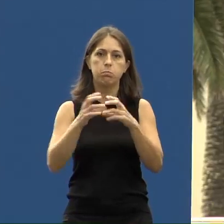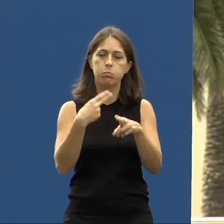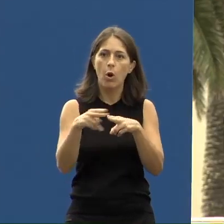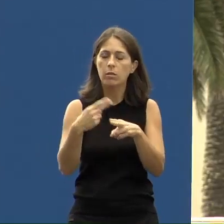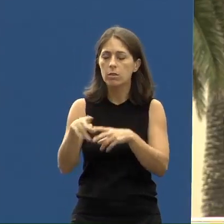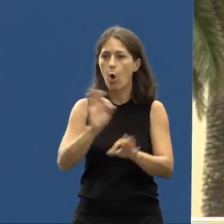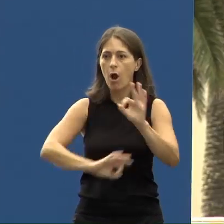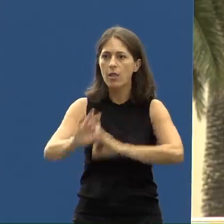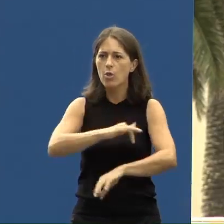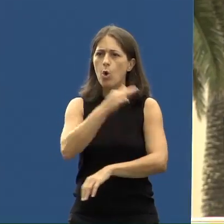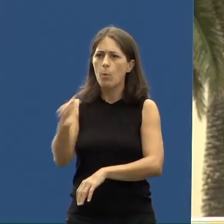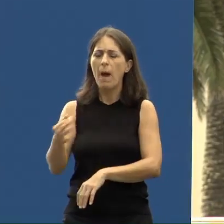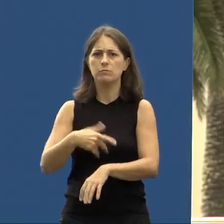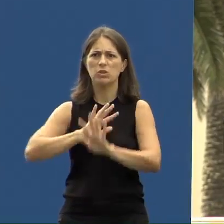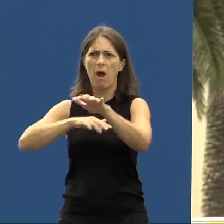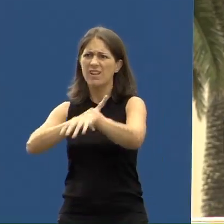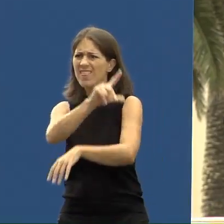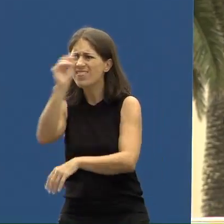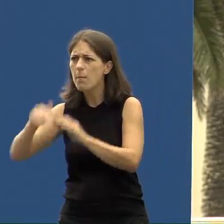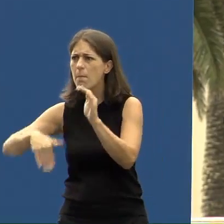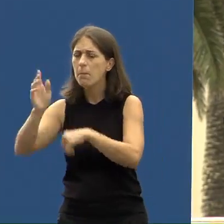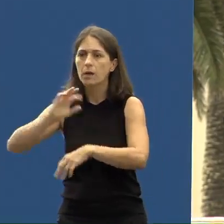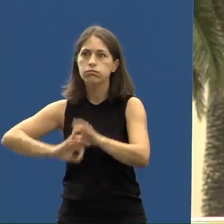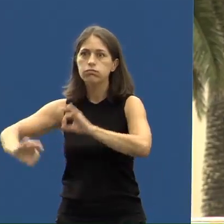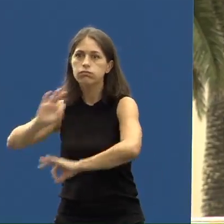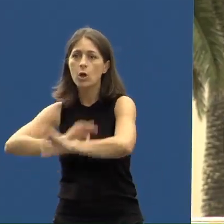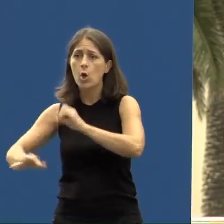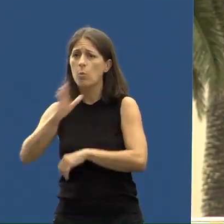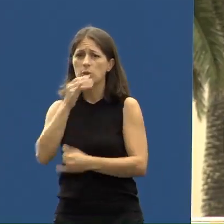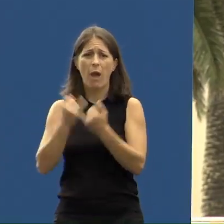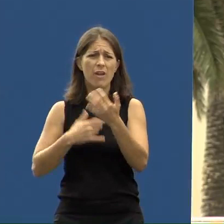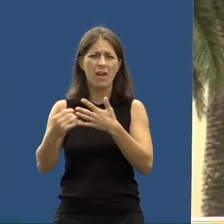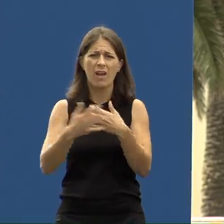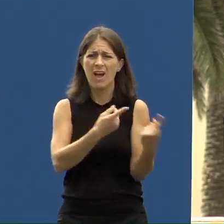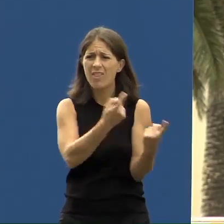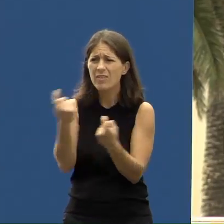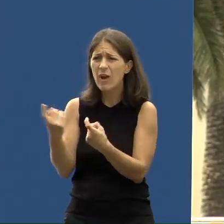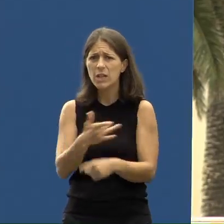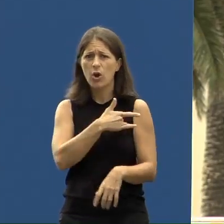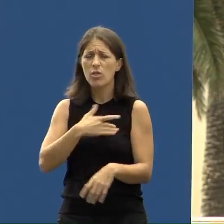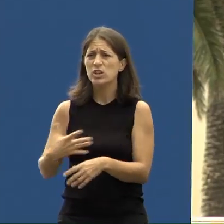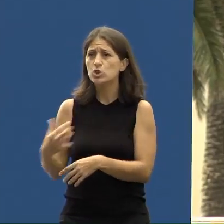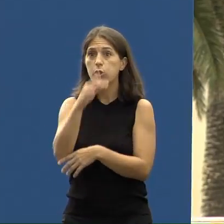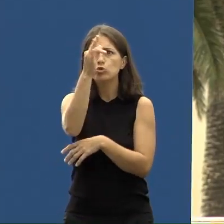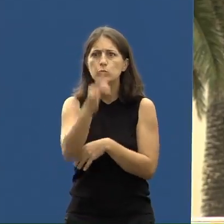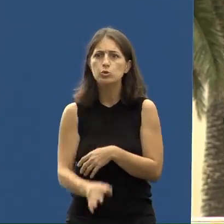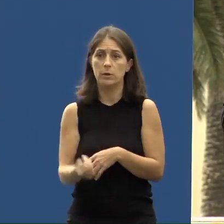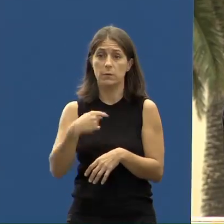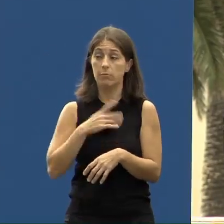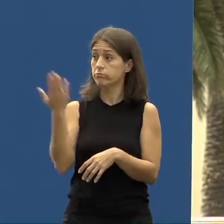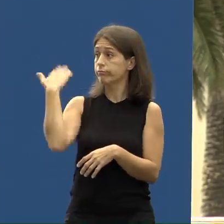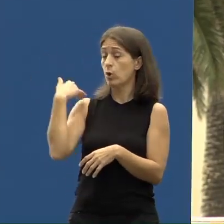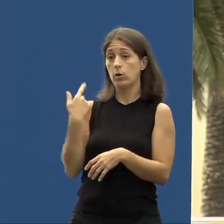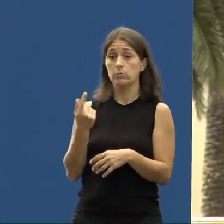mareas municipais, permitindo a afiliación de xente a título individual, porque todas as mãos son necesarias, todos os corazóns suman. Onte, nese